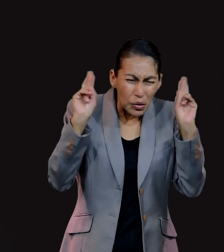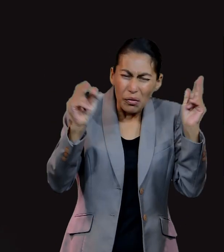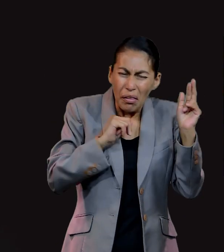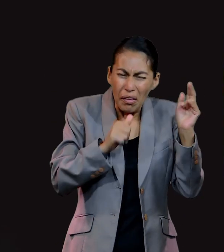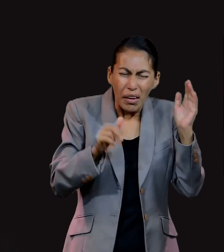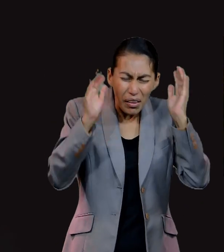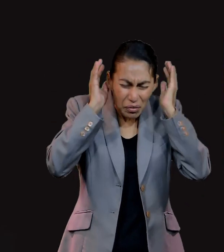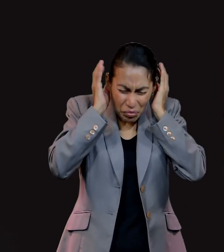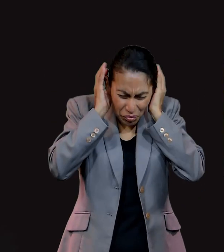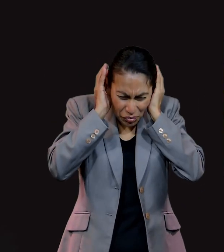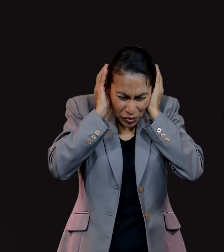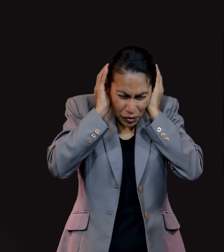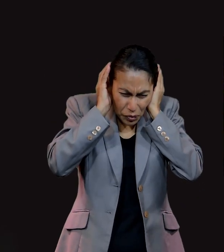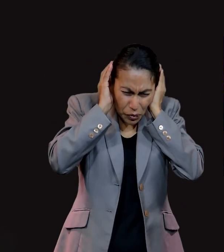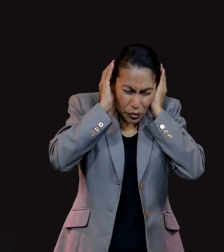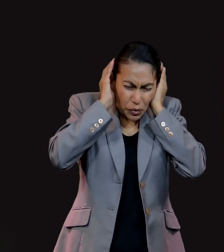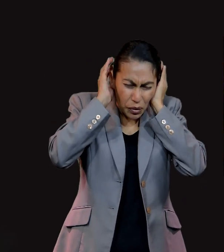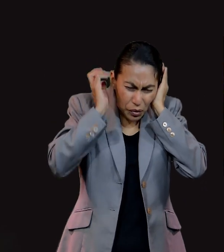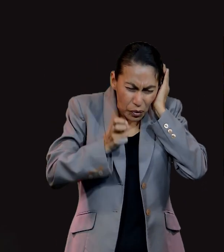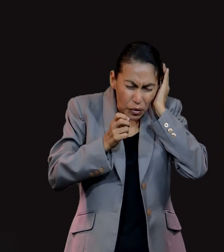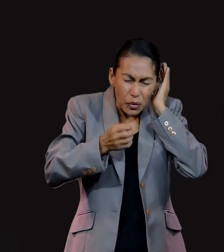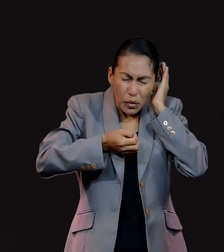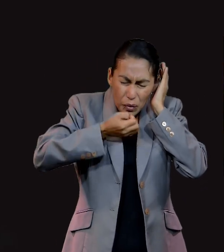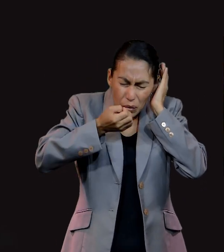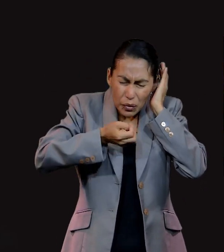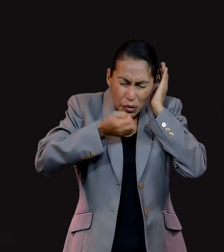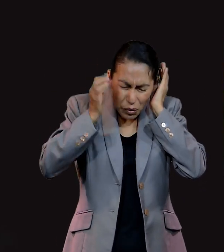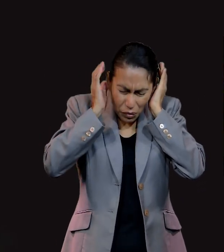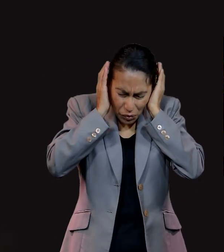había interrupción a mi alrededor y de esa manera